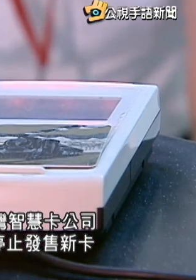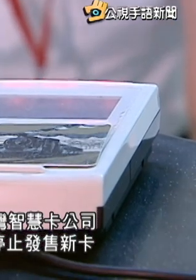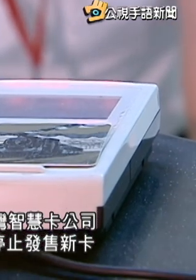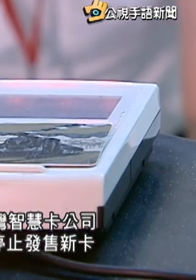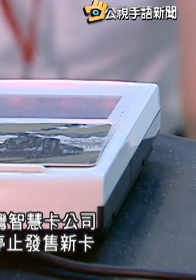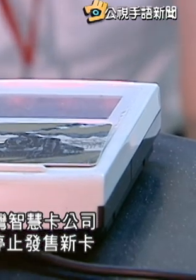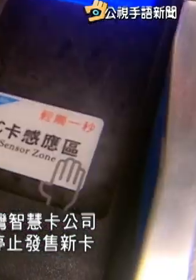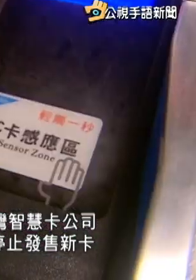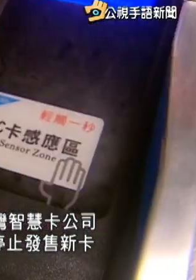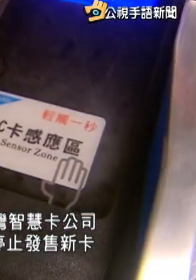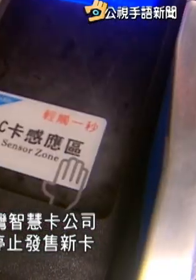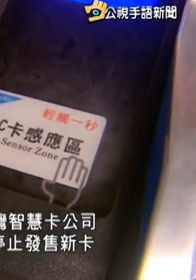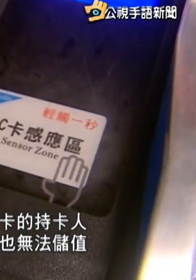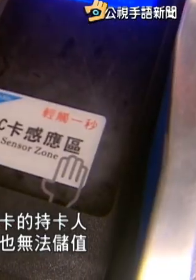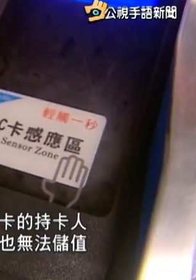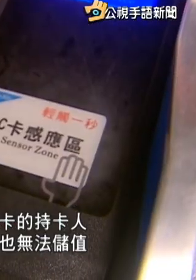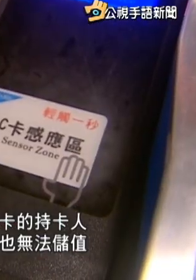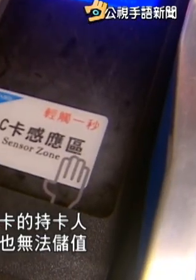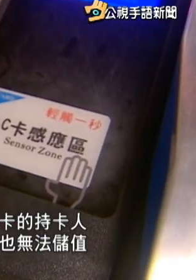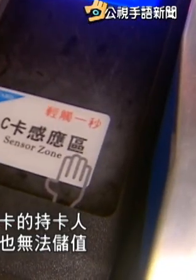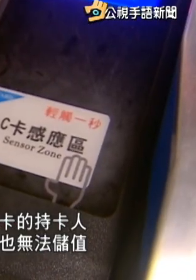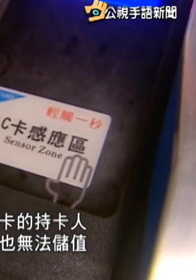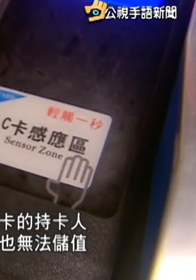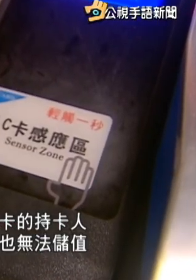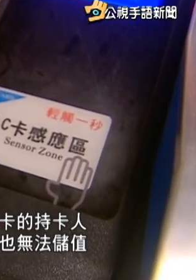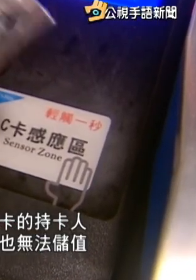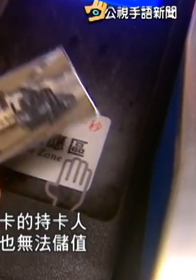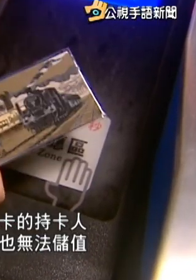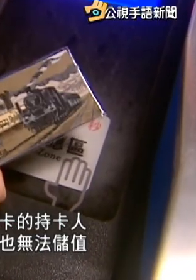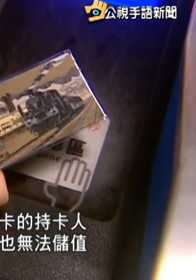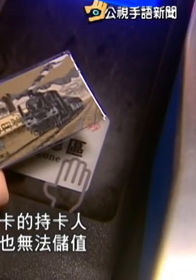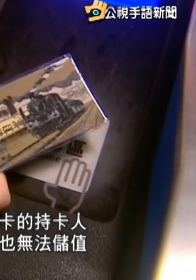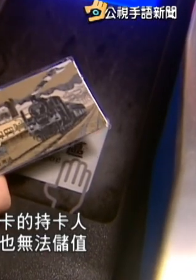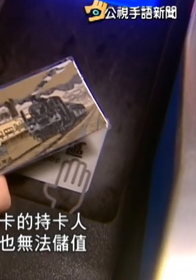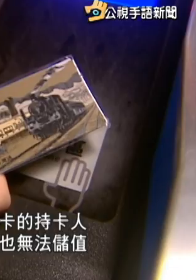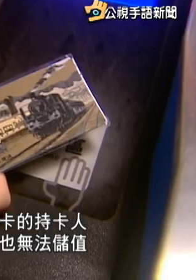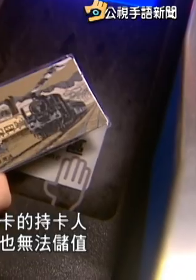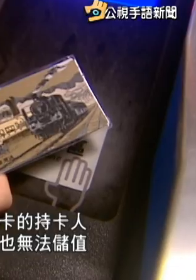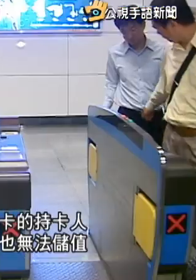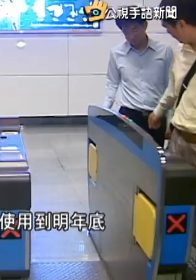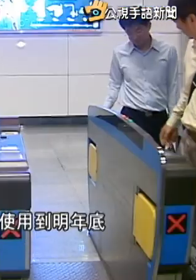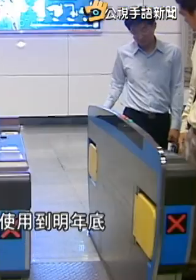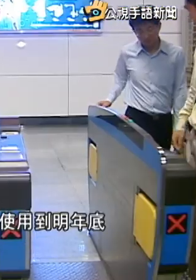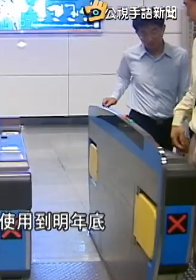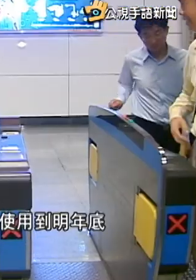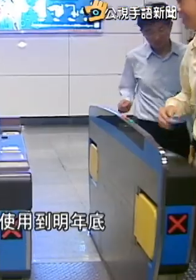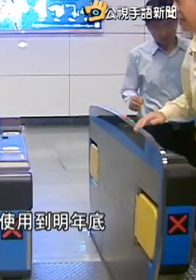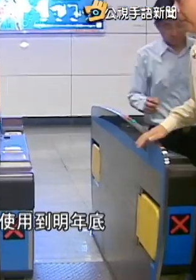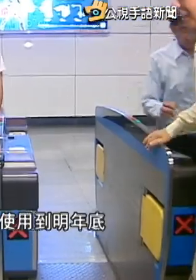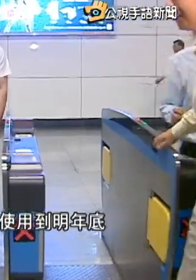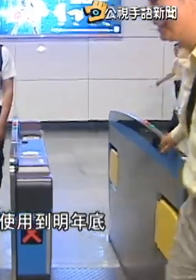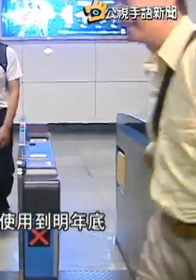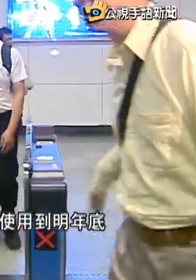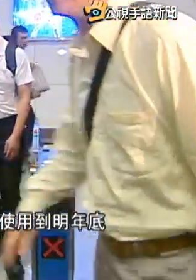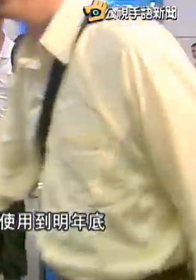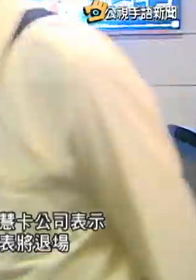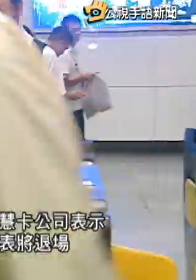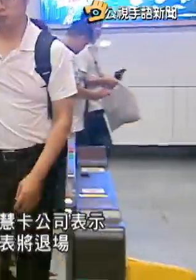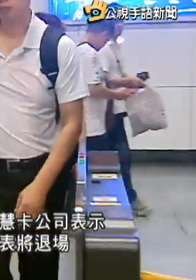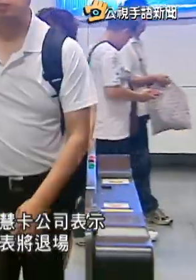停止发售新卡，现有普通卡的持卡人从明年起也无法除值，余额也只能使用到明年底。不过台湾智慧卡